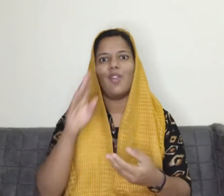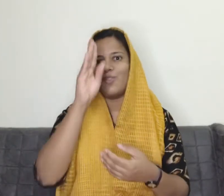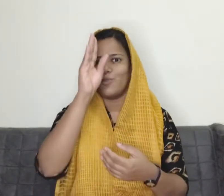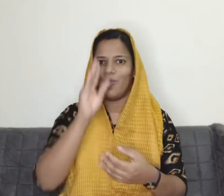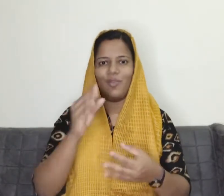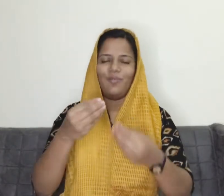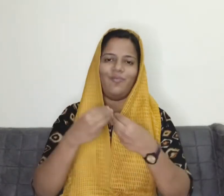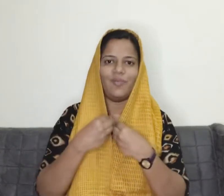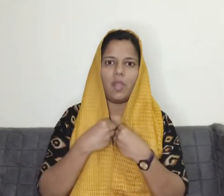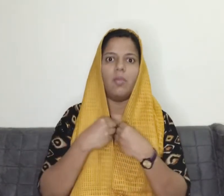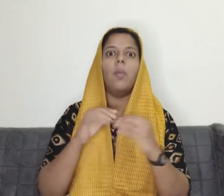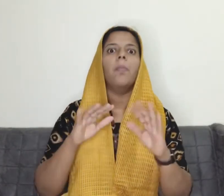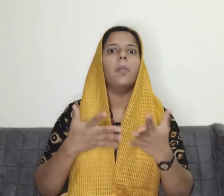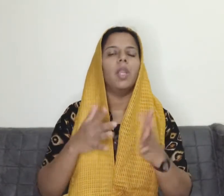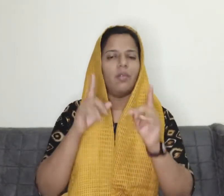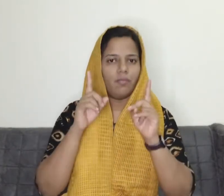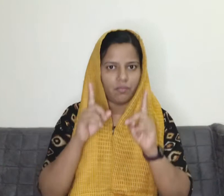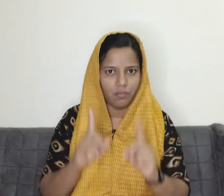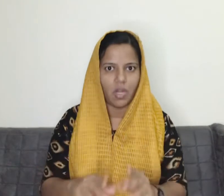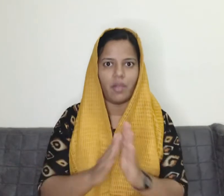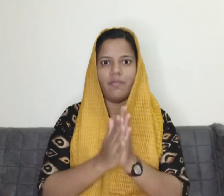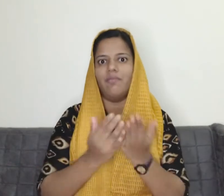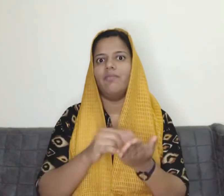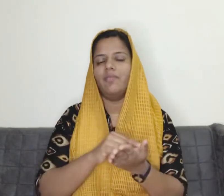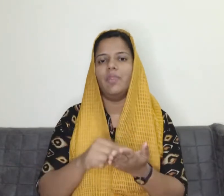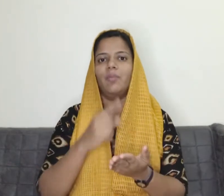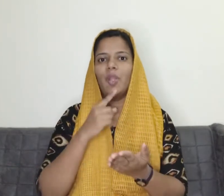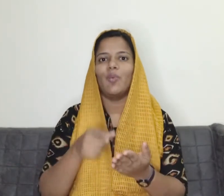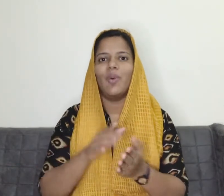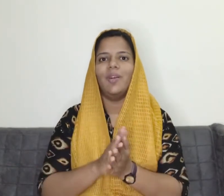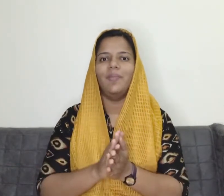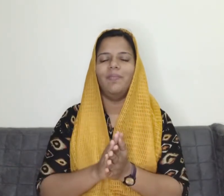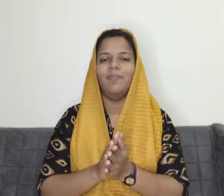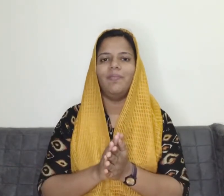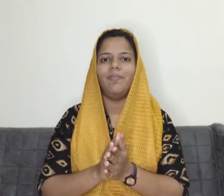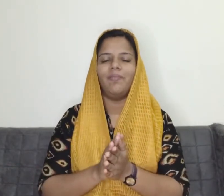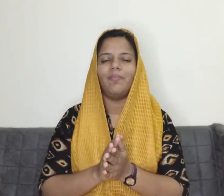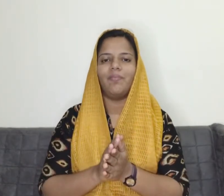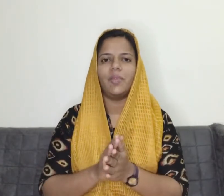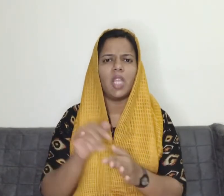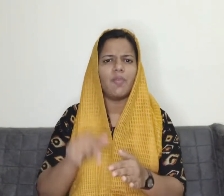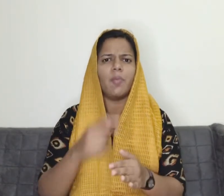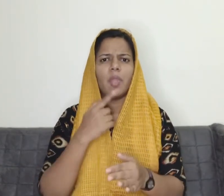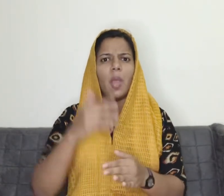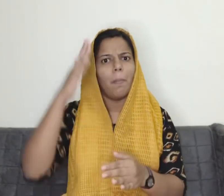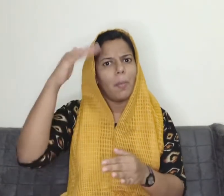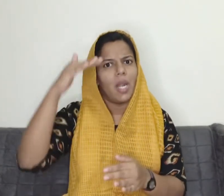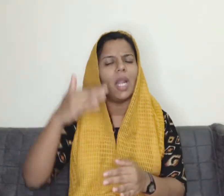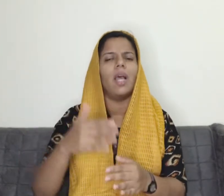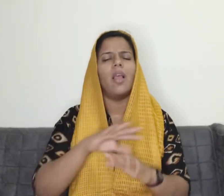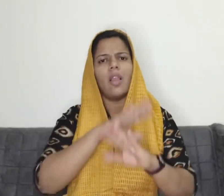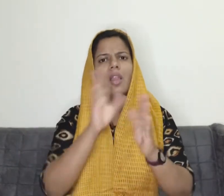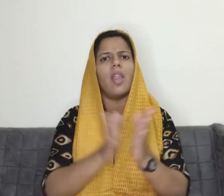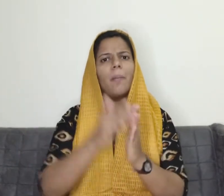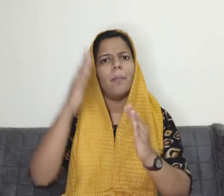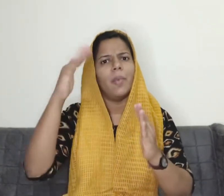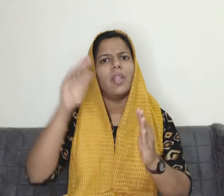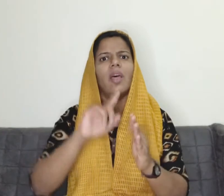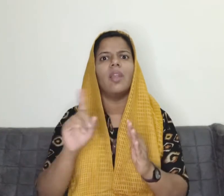ദൈവമായ യഹോവയെ നാം ഭയപ്പെടുക എന്ന് അവർ ഹൃദയത്തിൽ പറയുന്നുമില്ല. അപ്പോൾ ഇങ്ങോട്ട് നോക്കി, ഇവിടെ മുൻമഴ തരുന്നതും പിന്മഴ തരുന്നതും ഇത്